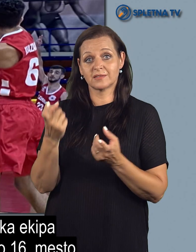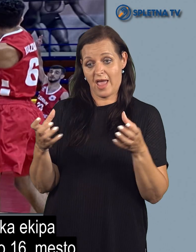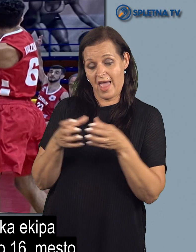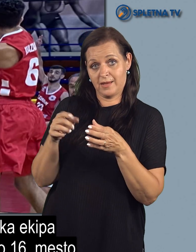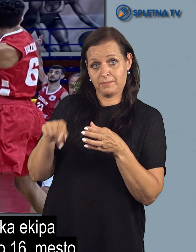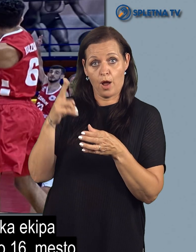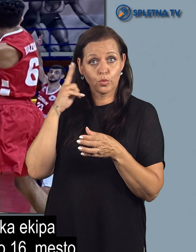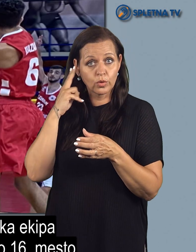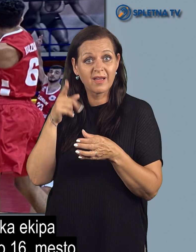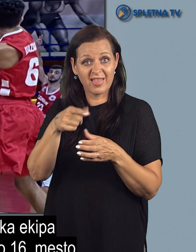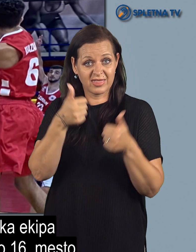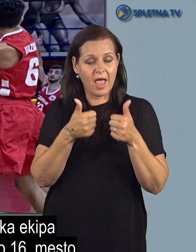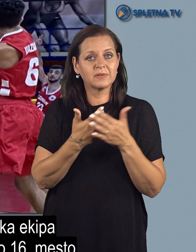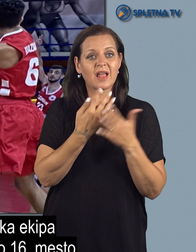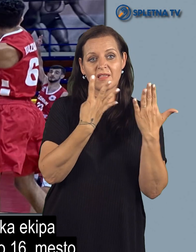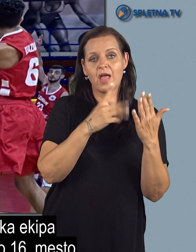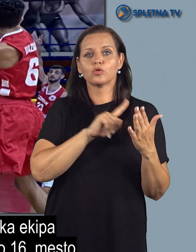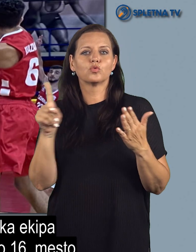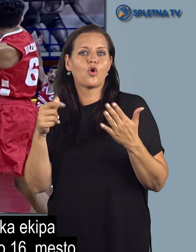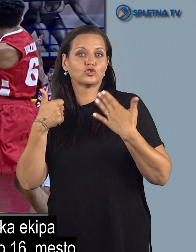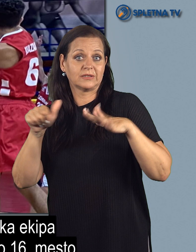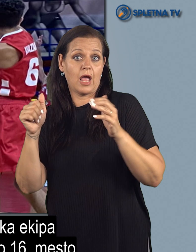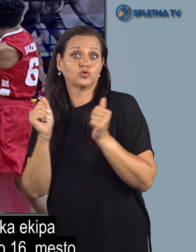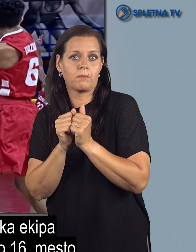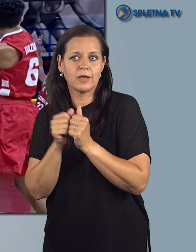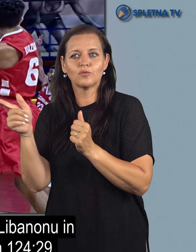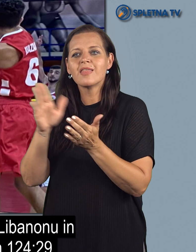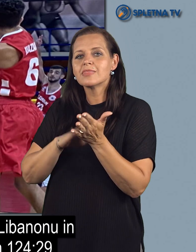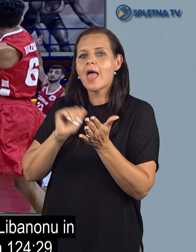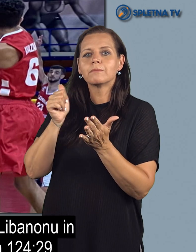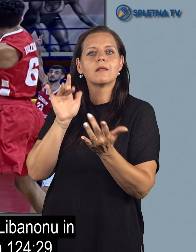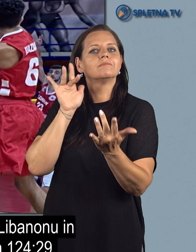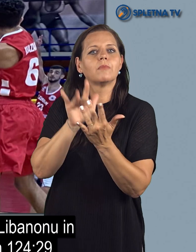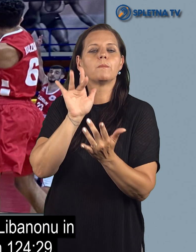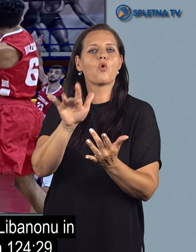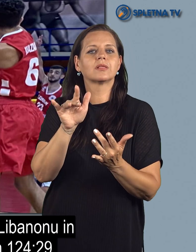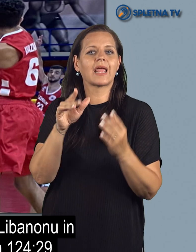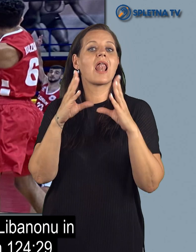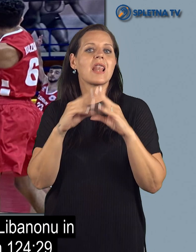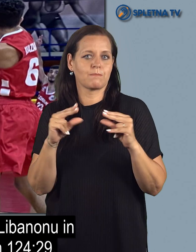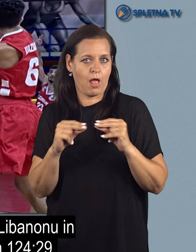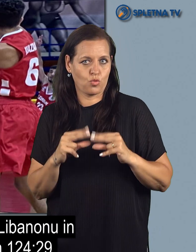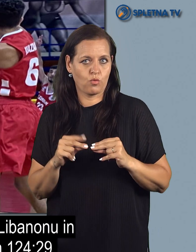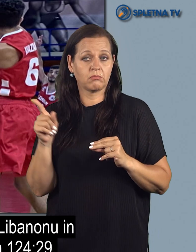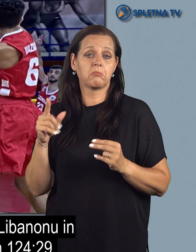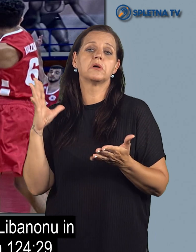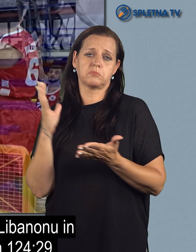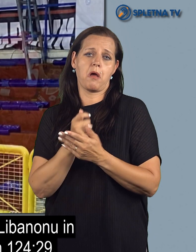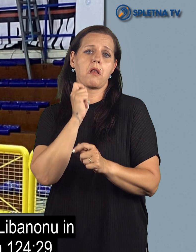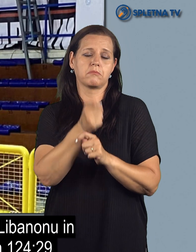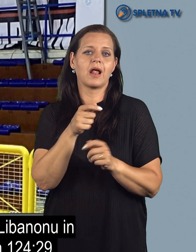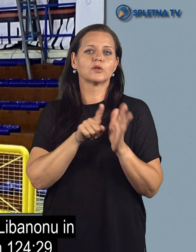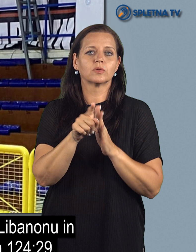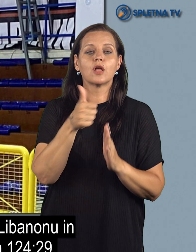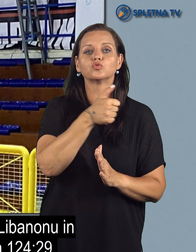Slovenska košarkarska ekipa gluhih je v tekmi za 9. do 16. mesto najprej tekmovala proti Libanonu in zmagala z